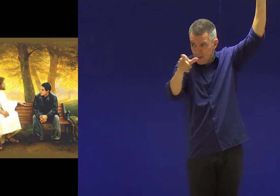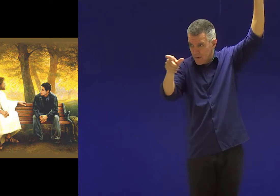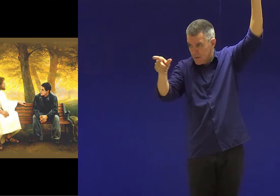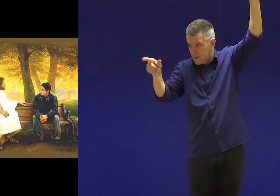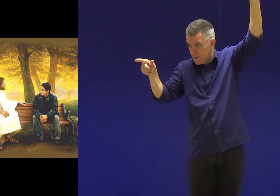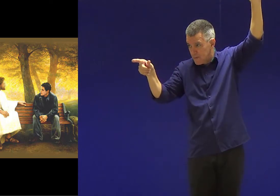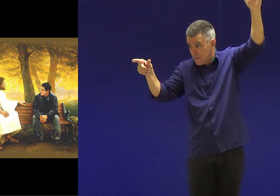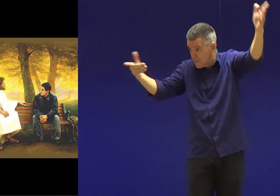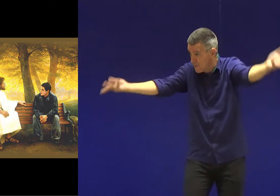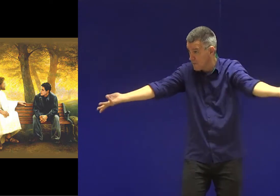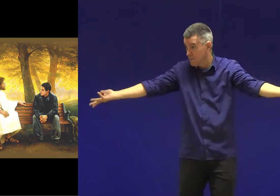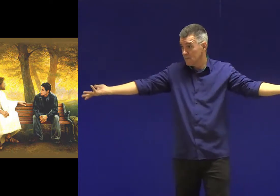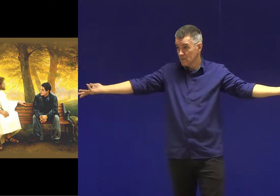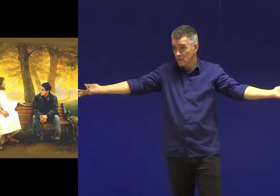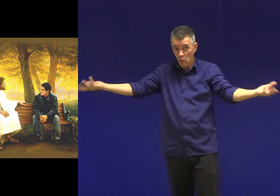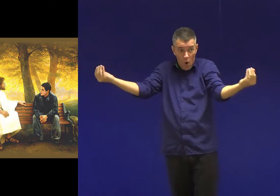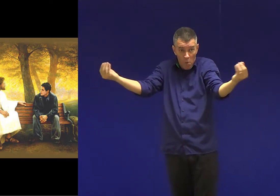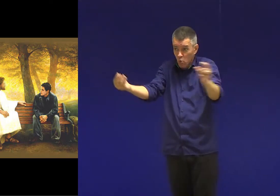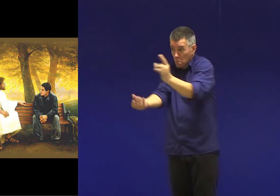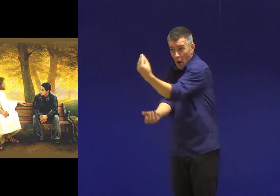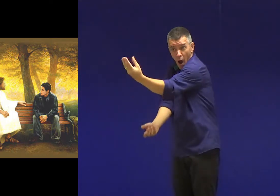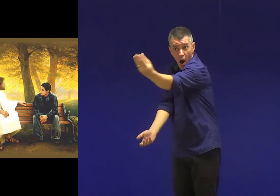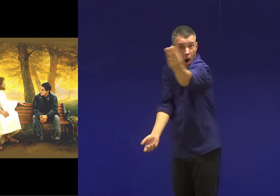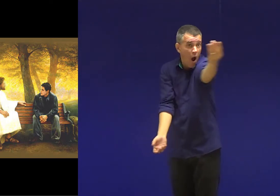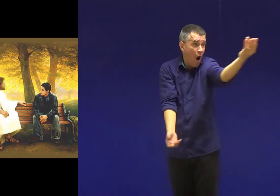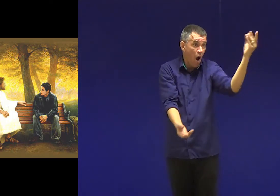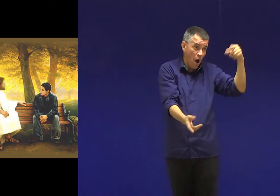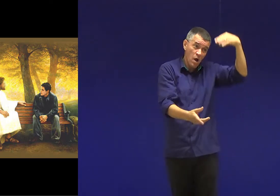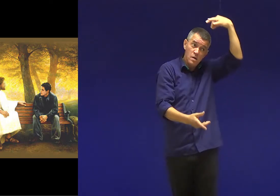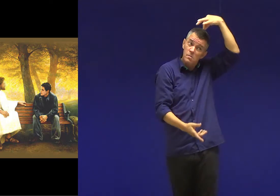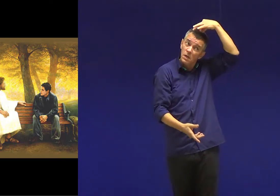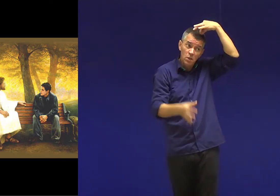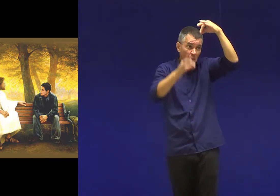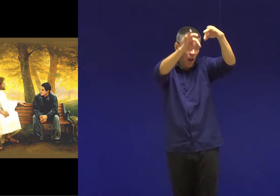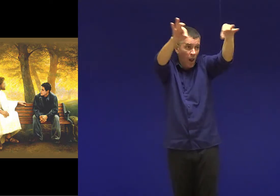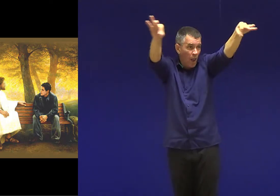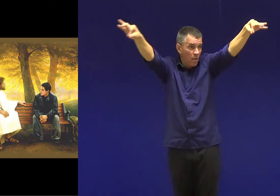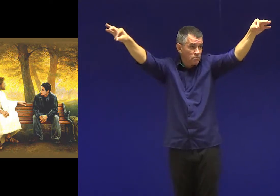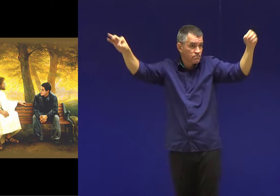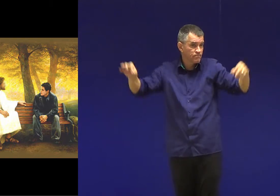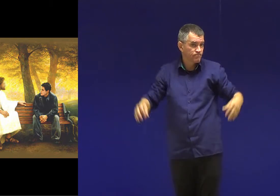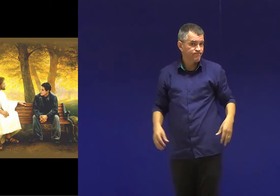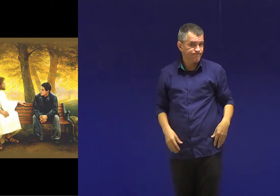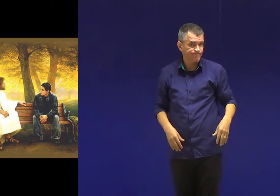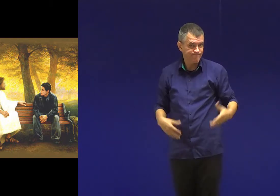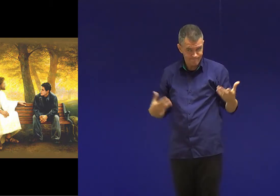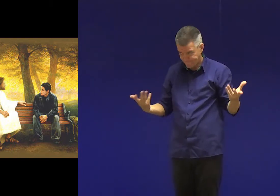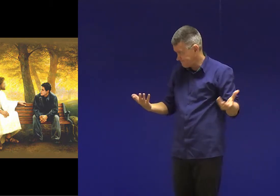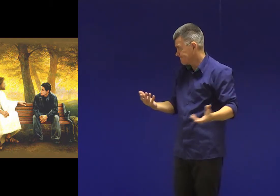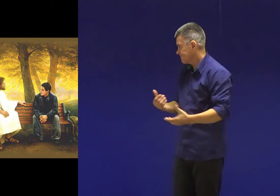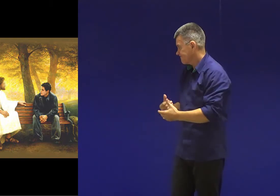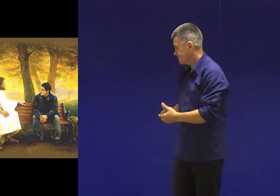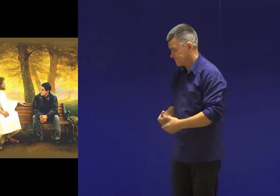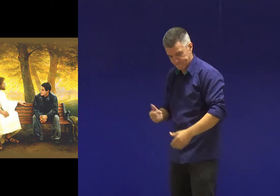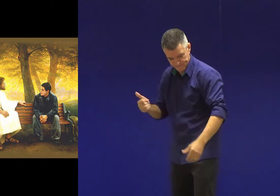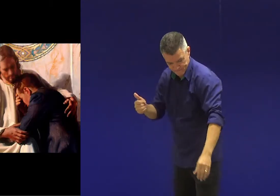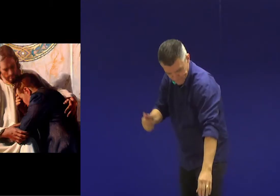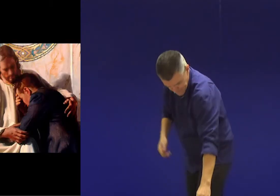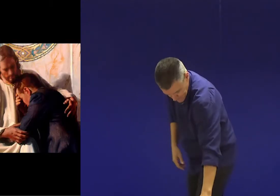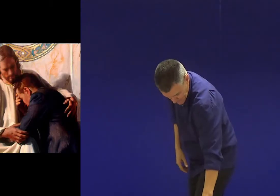Você sente Jesus? Então, olha só. Vocês estão cheios do Espírito.